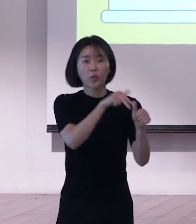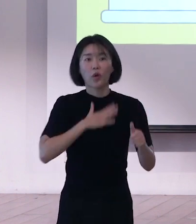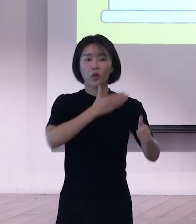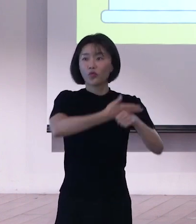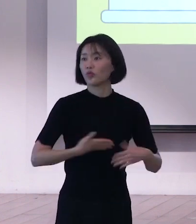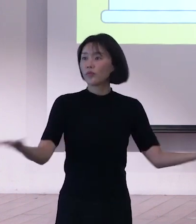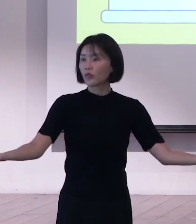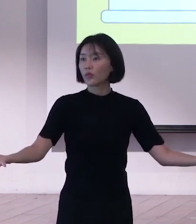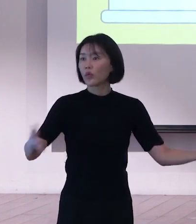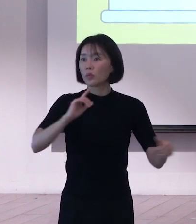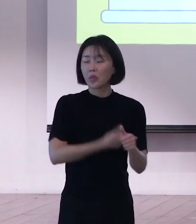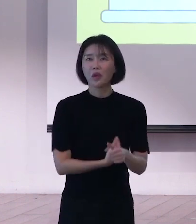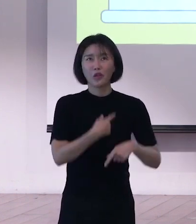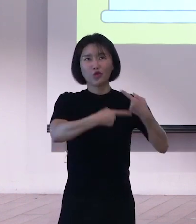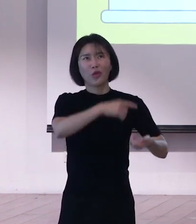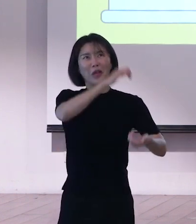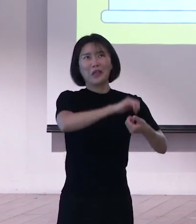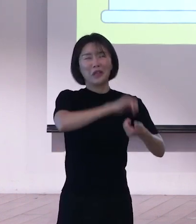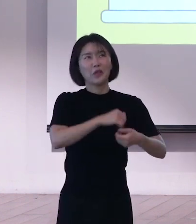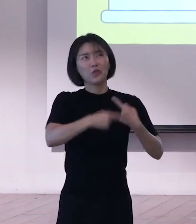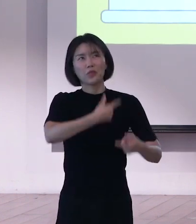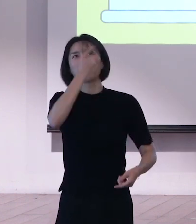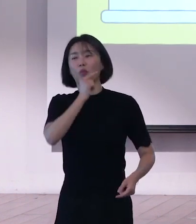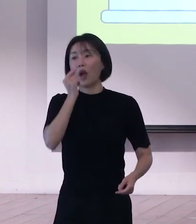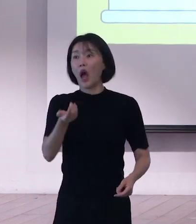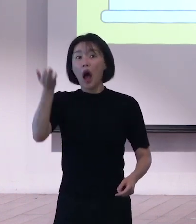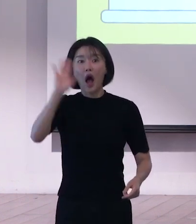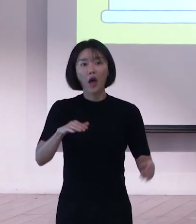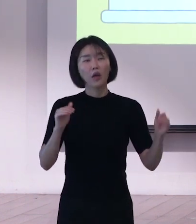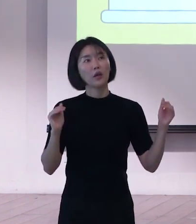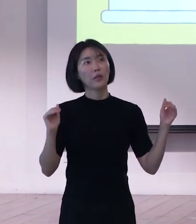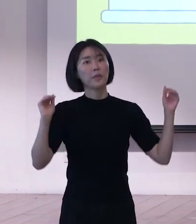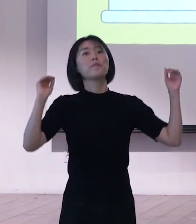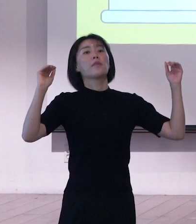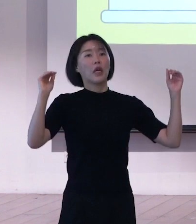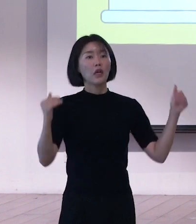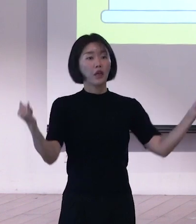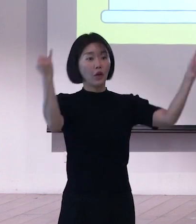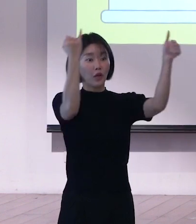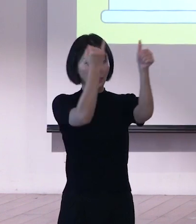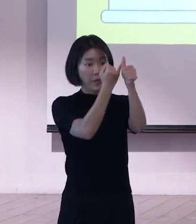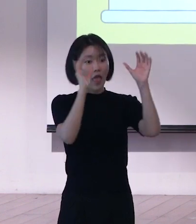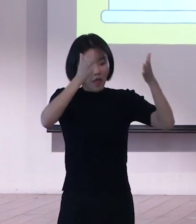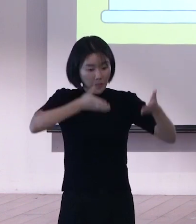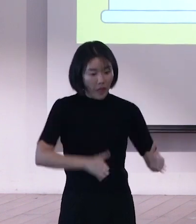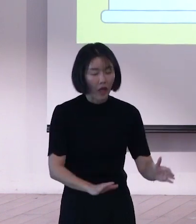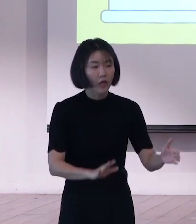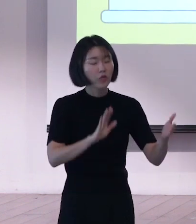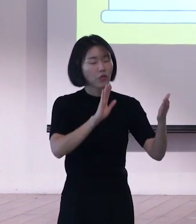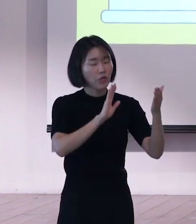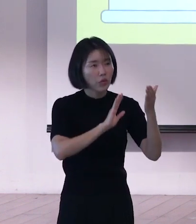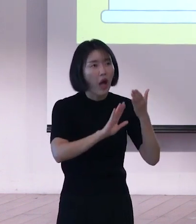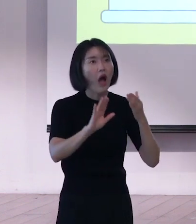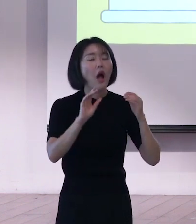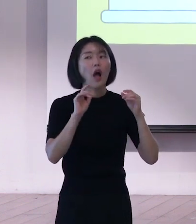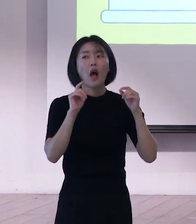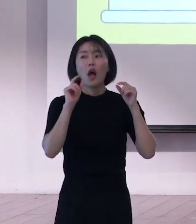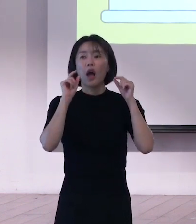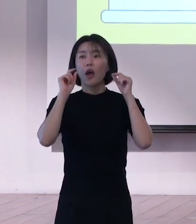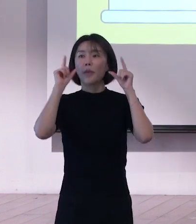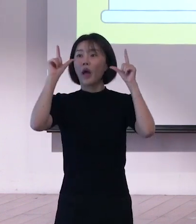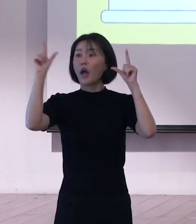고정관념이 있었습니다. 근데 그렇게 크고 나서 결혼을 했고, 그 다음에 두 아이를 낳고 보니까 이게